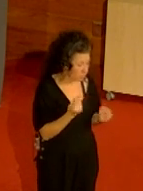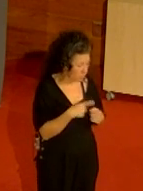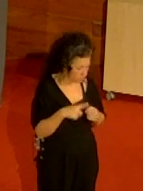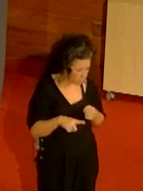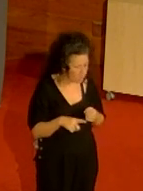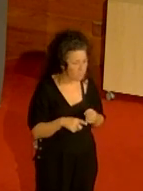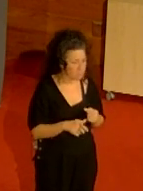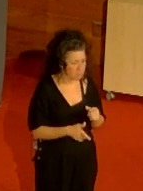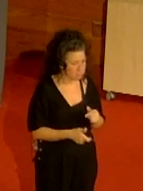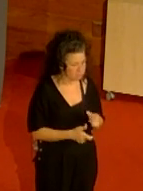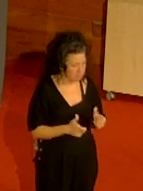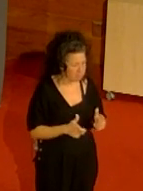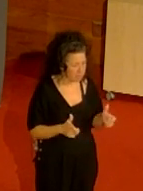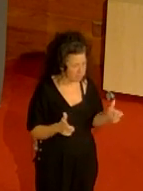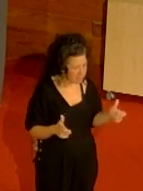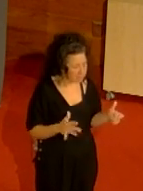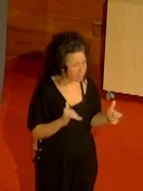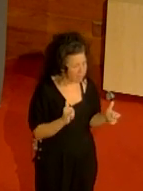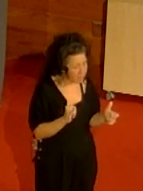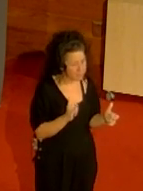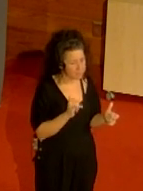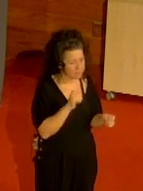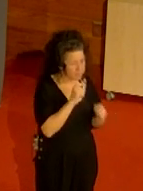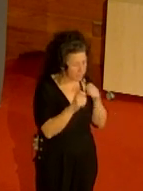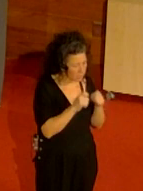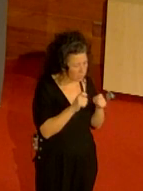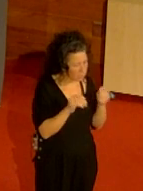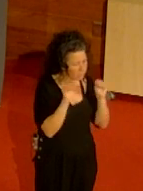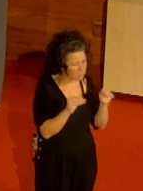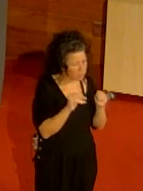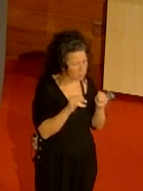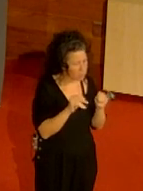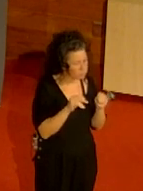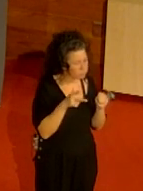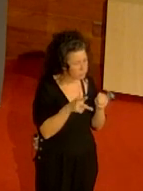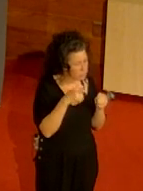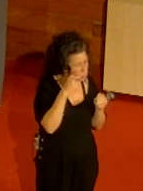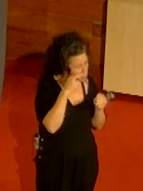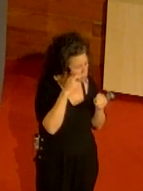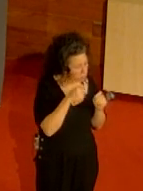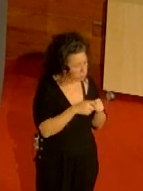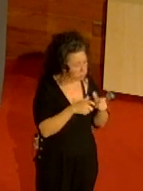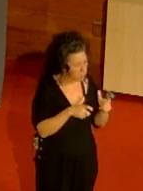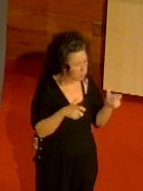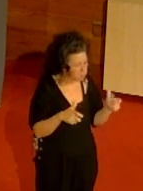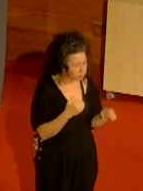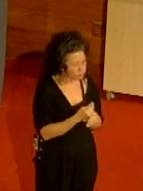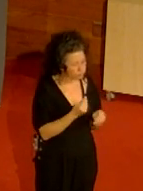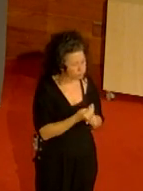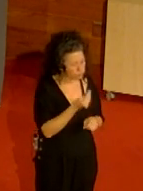más hay más periodistas con formación en derechos humanos y que hacen un muy buen trabajo. O sea